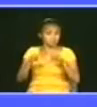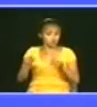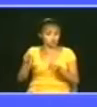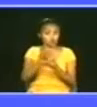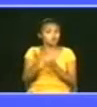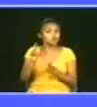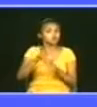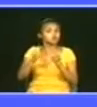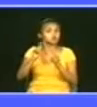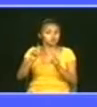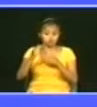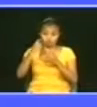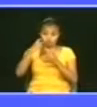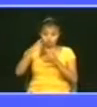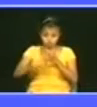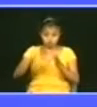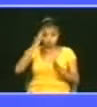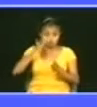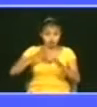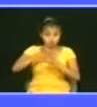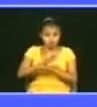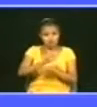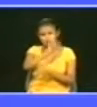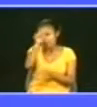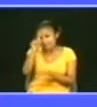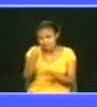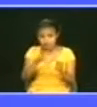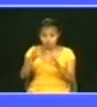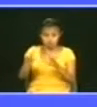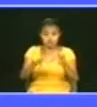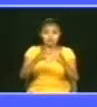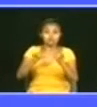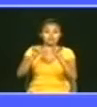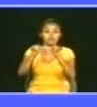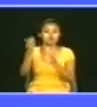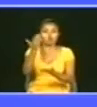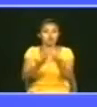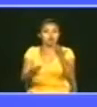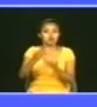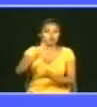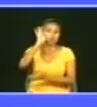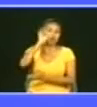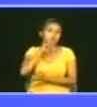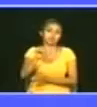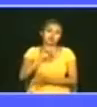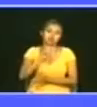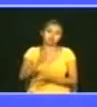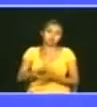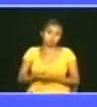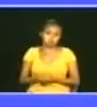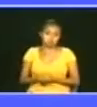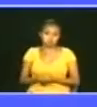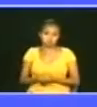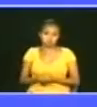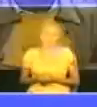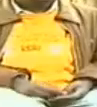ሰፊ የሆነው ነገር ግን ውጤቱን ካወቀ በኋላም በየትኛውም መንገድ ቀጣዩን አገልግሎት አለማግኘቱ ነው።